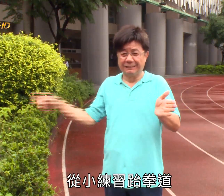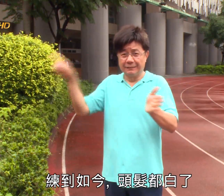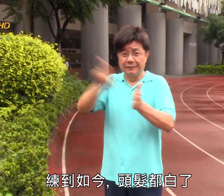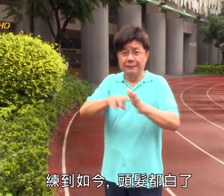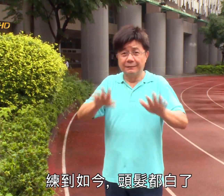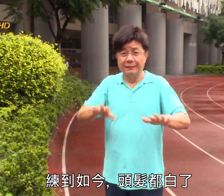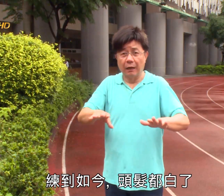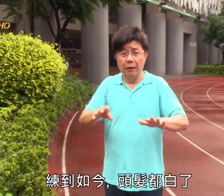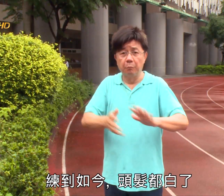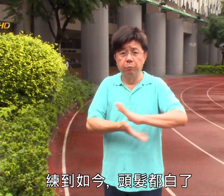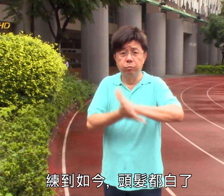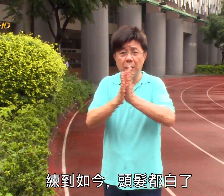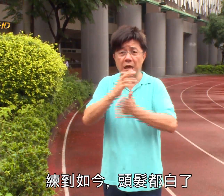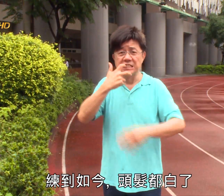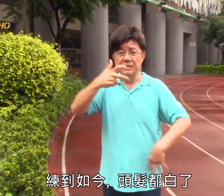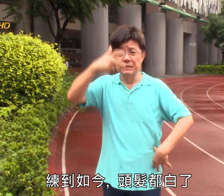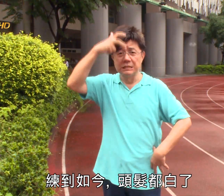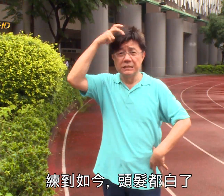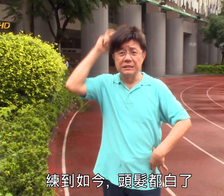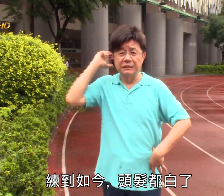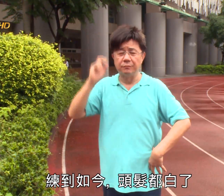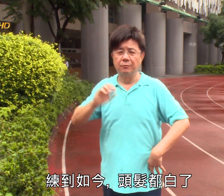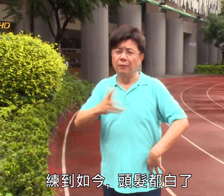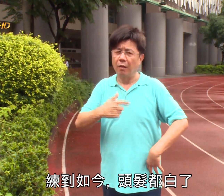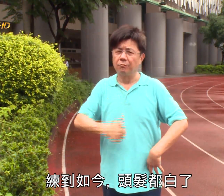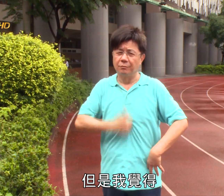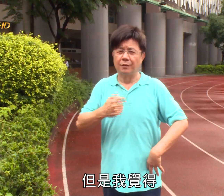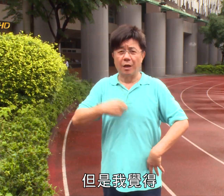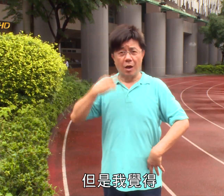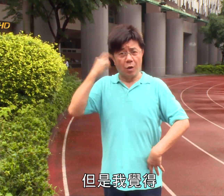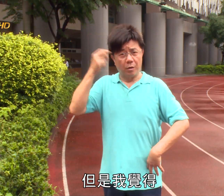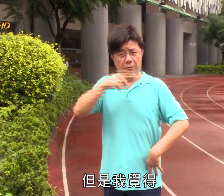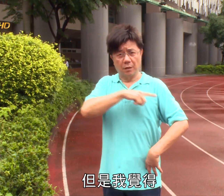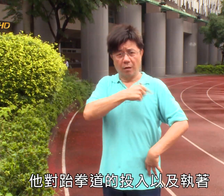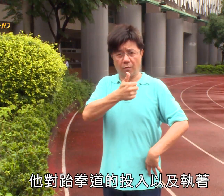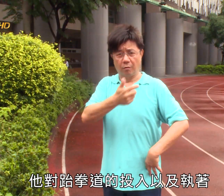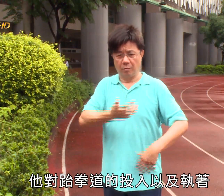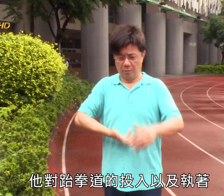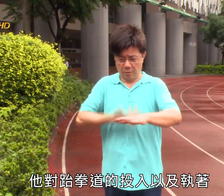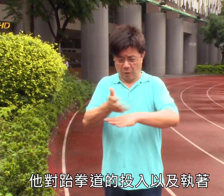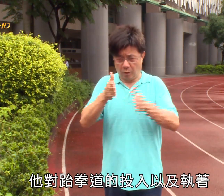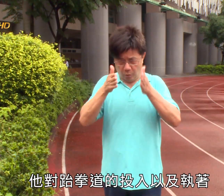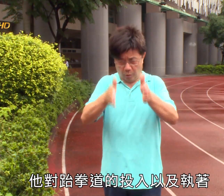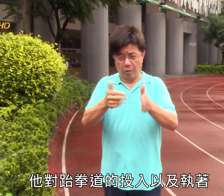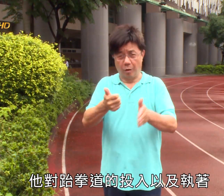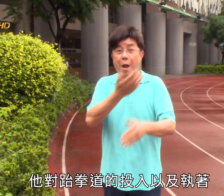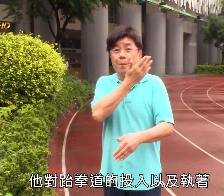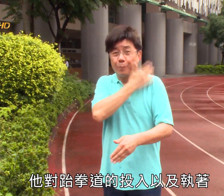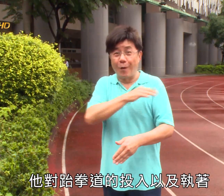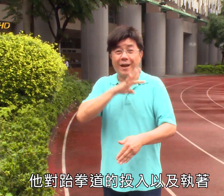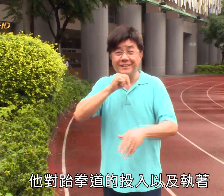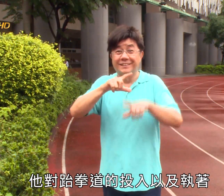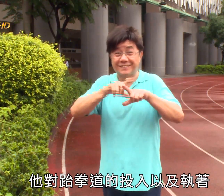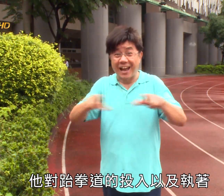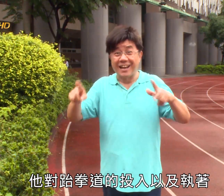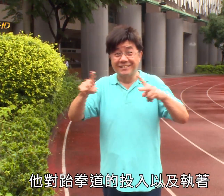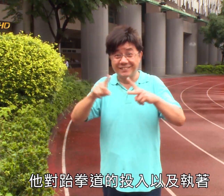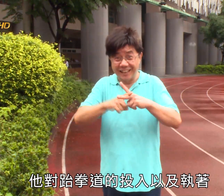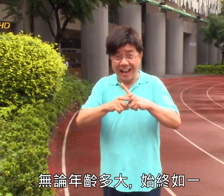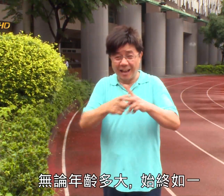练到如今呢，头发都白了，但是我觉得他对跆拳道的投入以及执着啊，无论